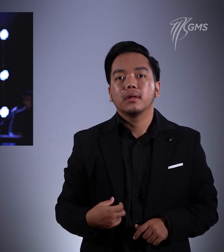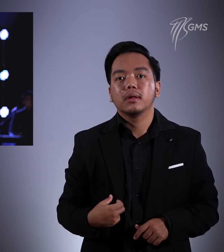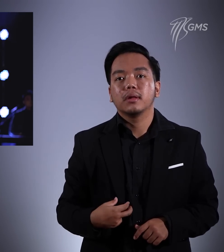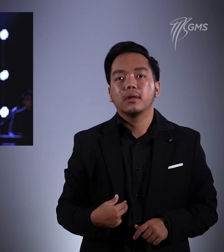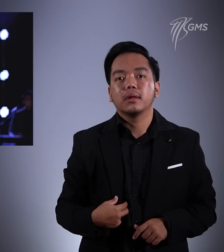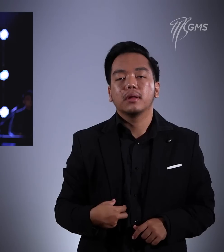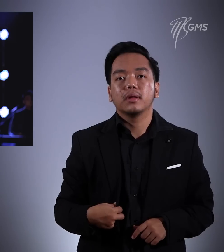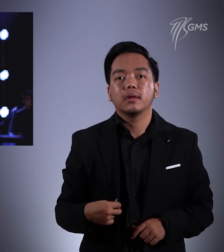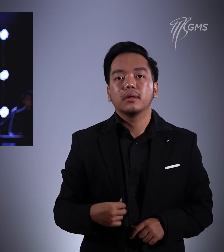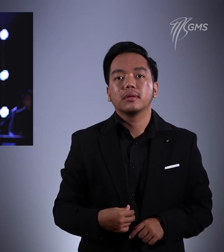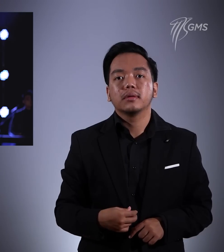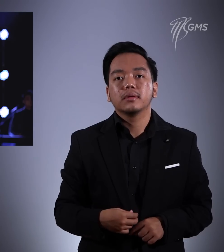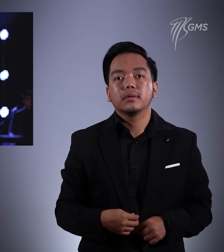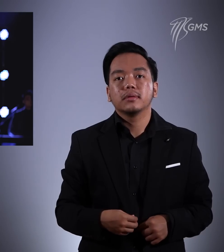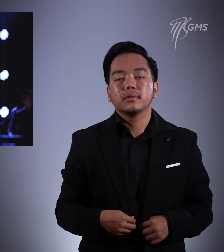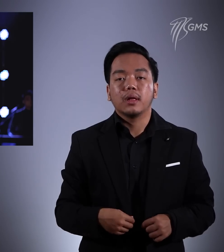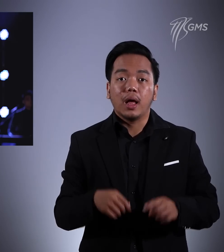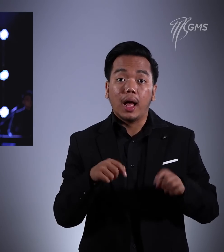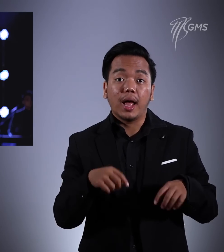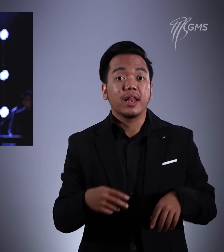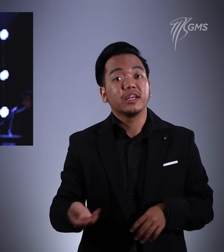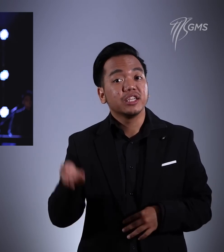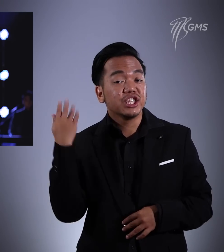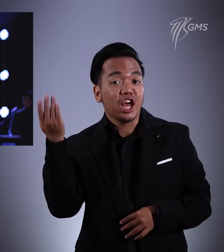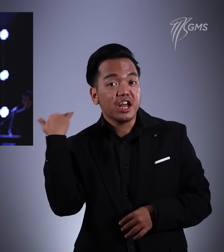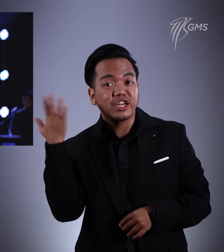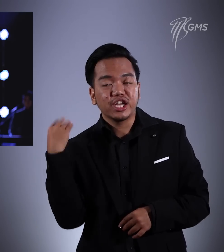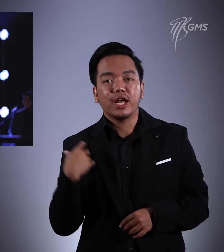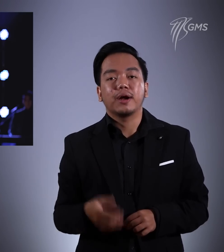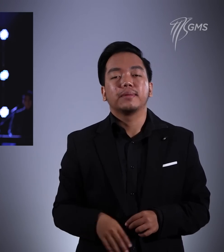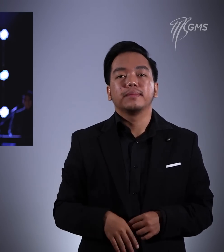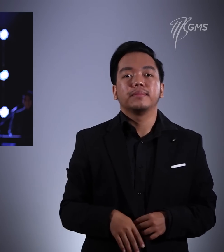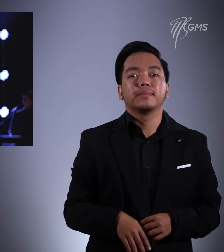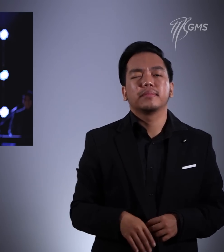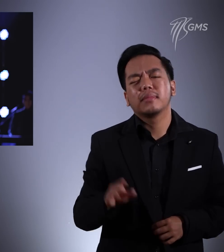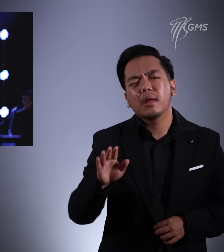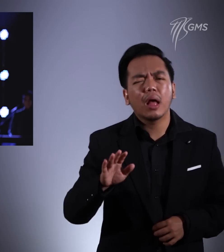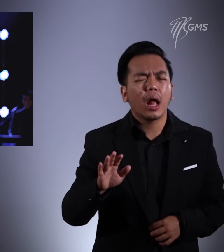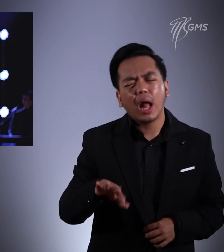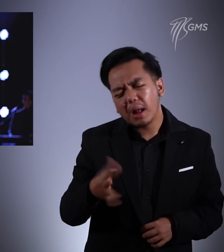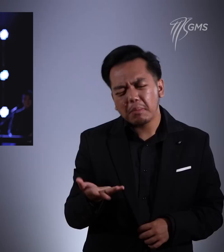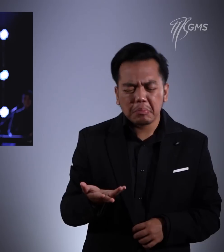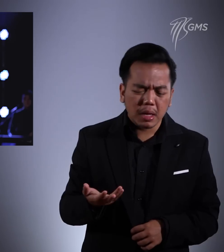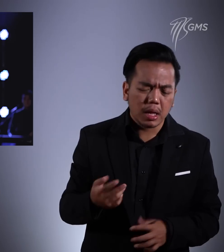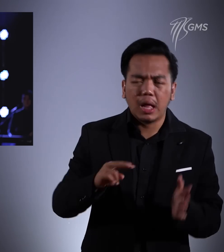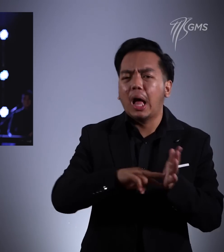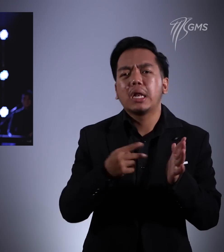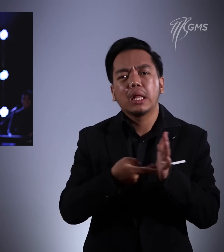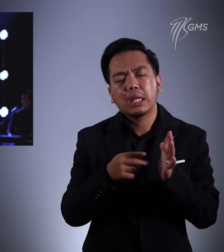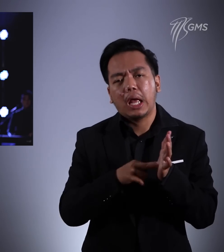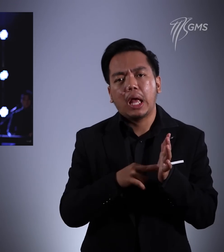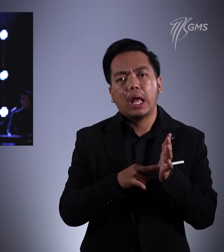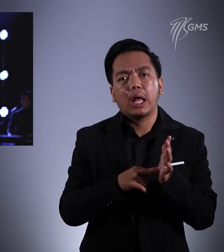lokasi-lokasi. Yang mana saya rasa ini history. True, ini sejarah. Apa maksudnya? Sekali lagi saya